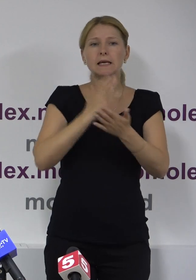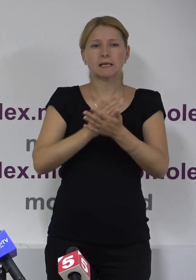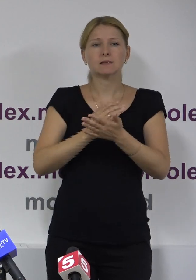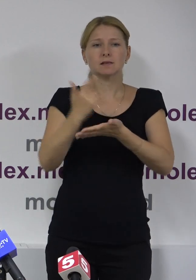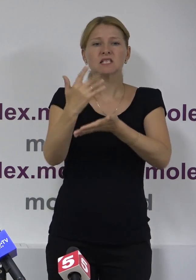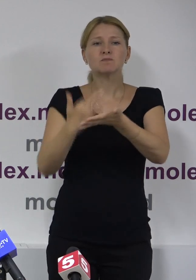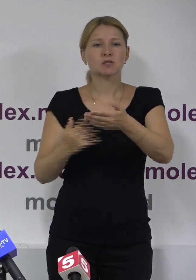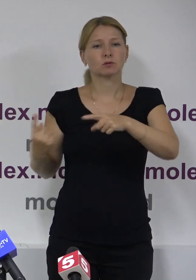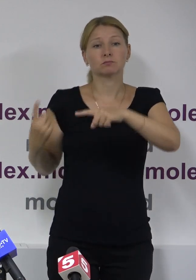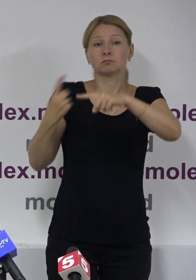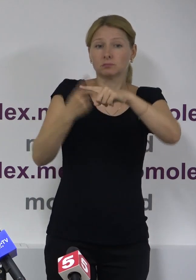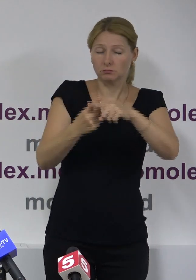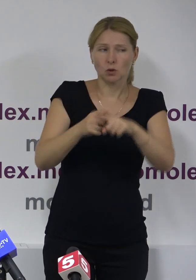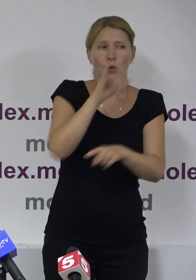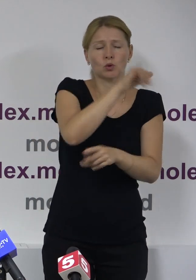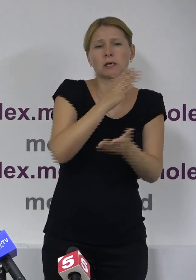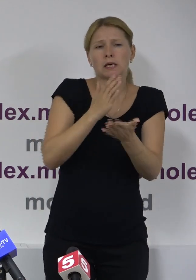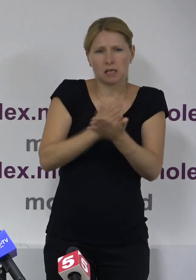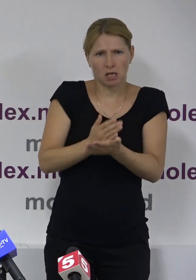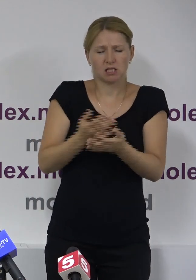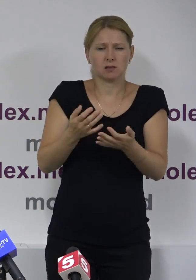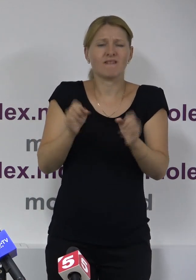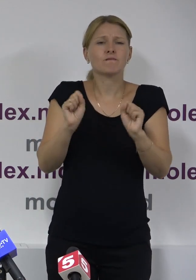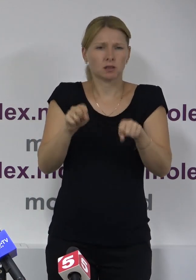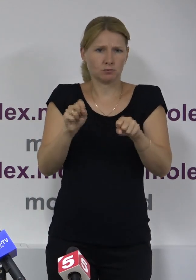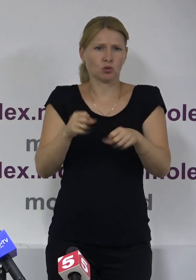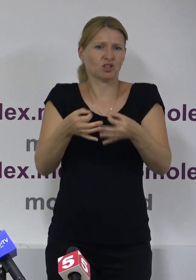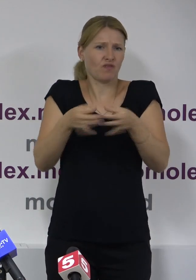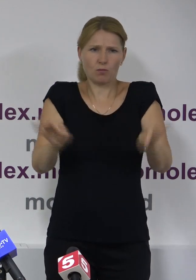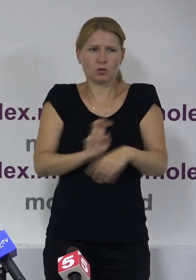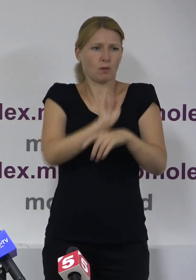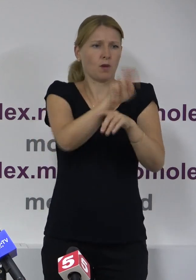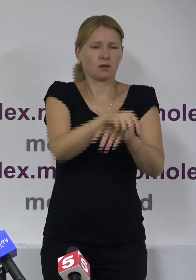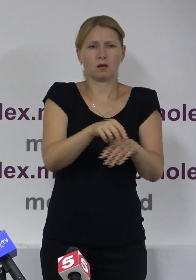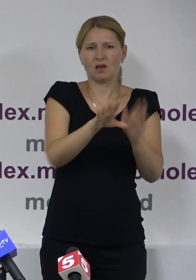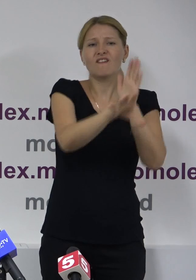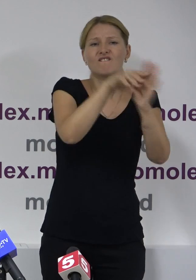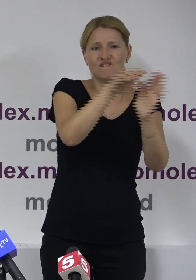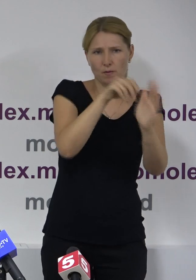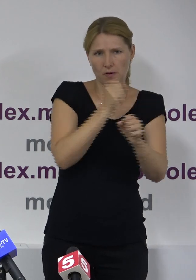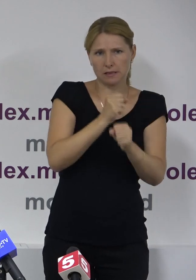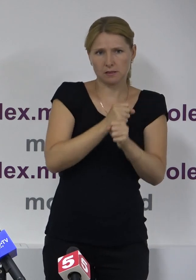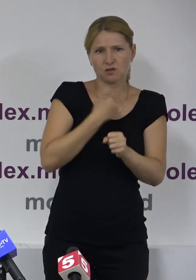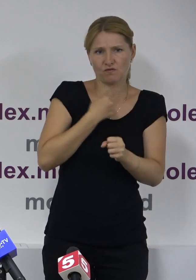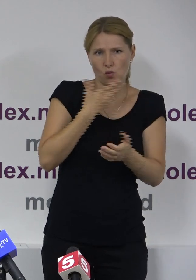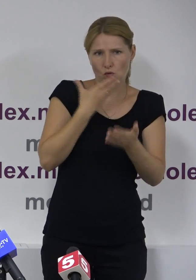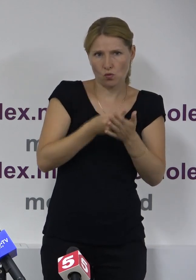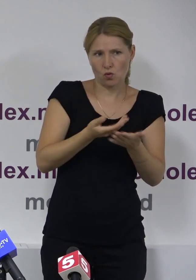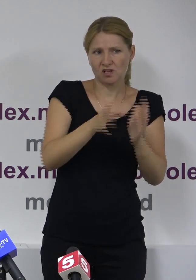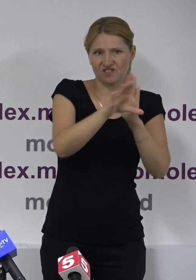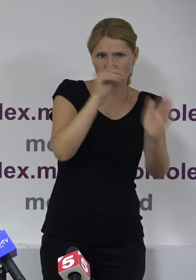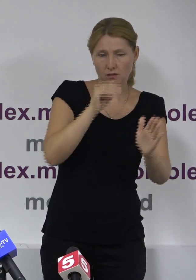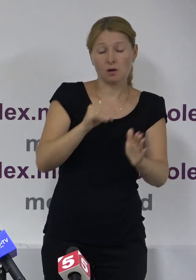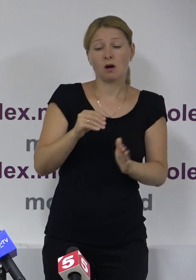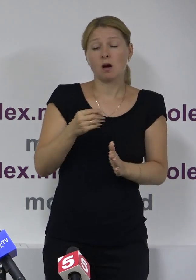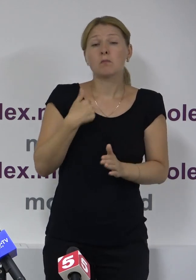respectiv vor putea avea acces la secțiile de votare, însă, dacă vorbim despre referendum, admitem